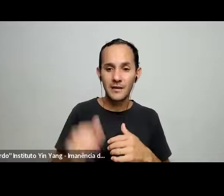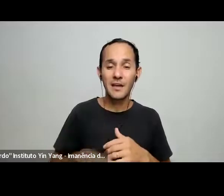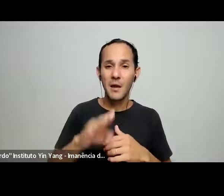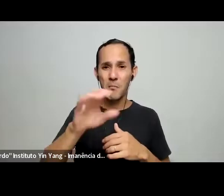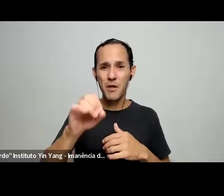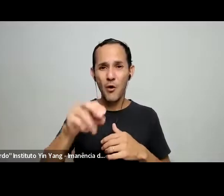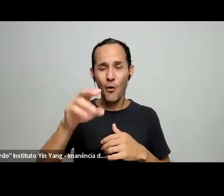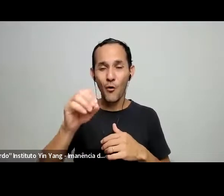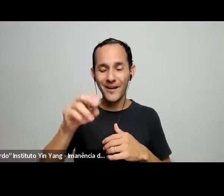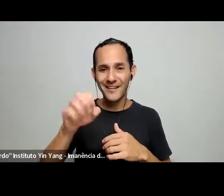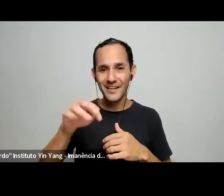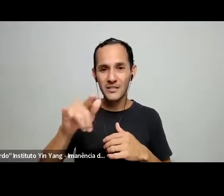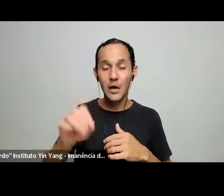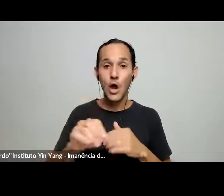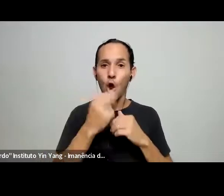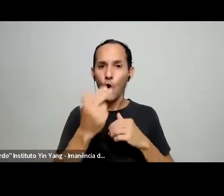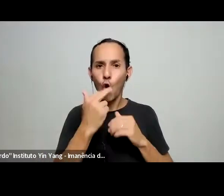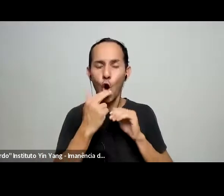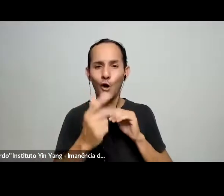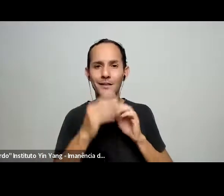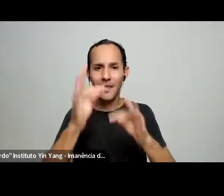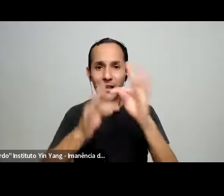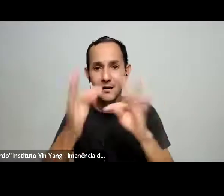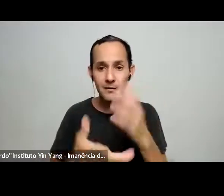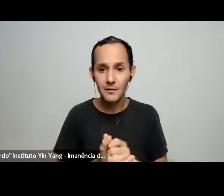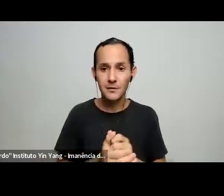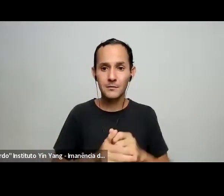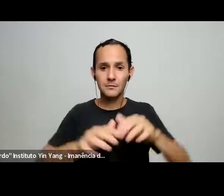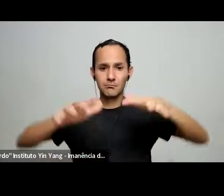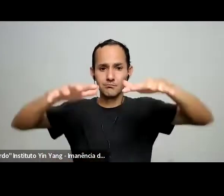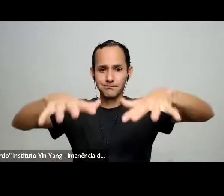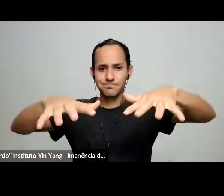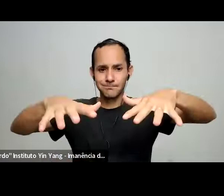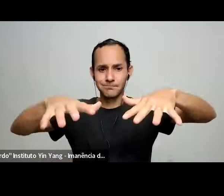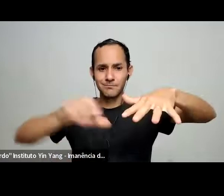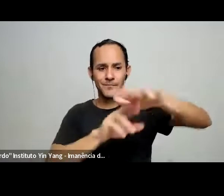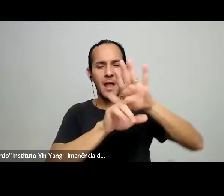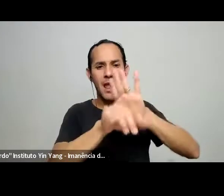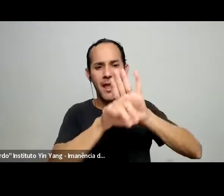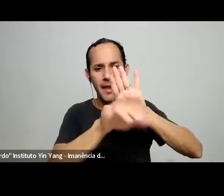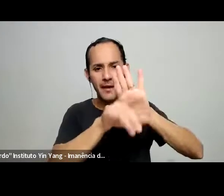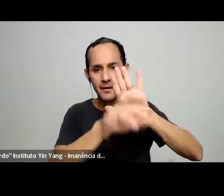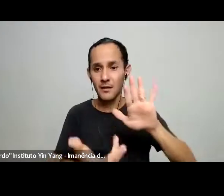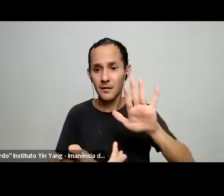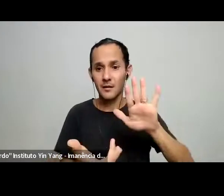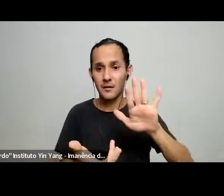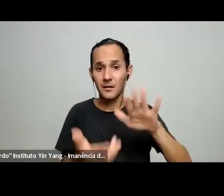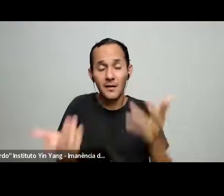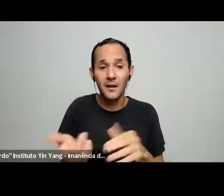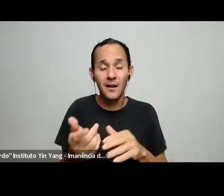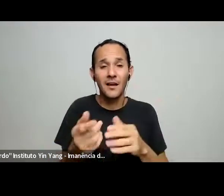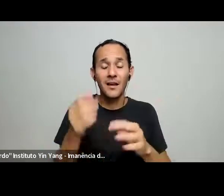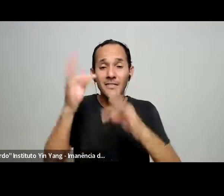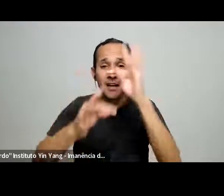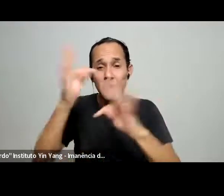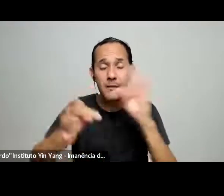bioenergética, cromoterapia, imposição de mãos, que a gente chama de reiki, né? E terapias florais,